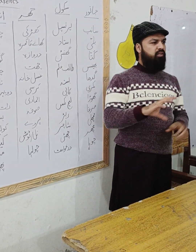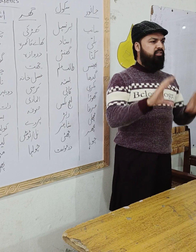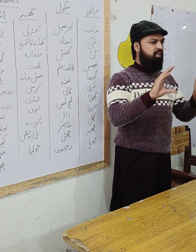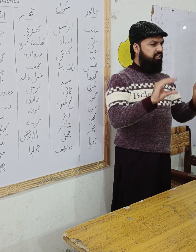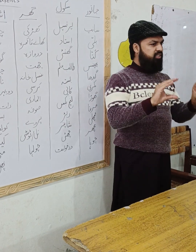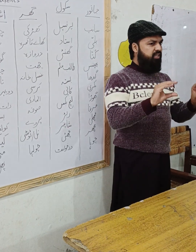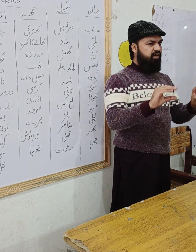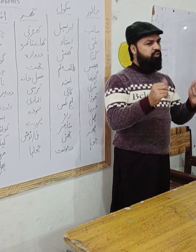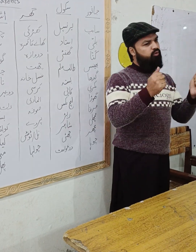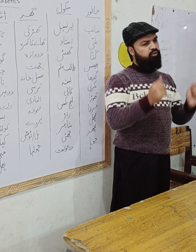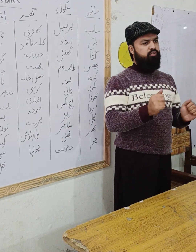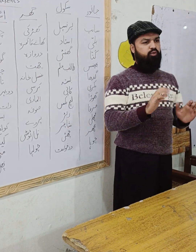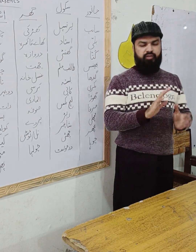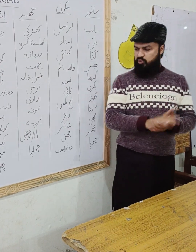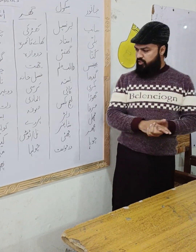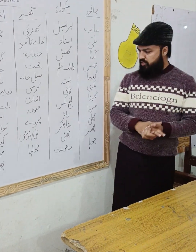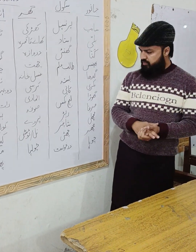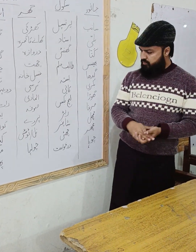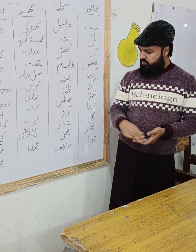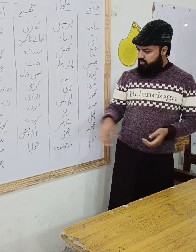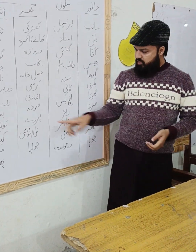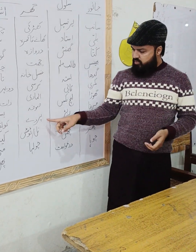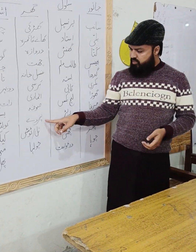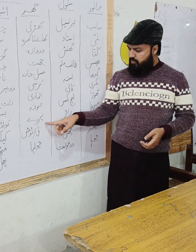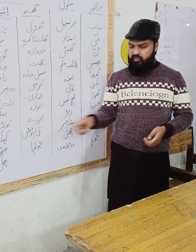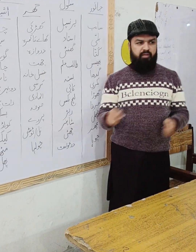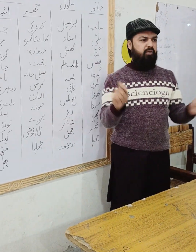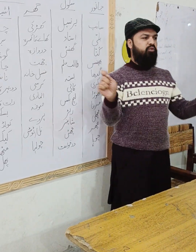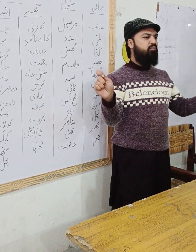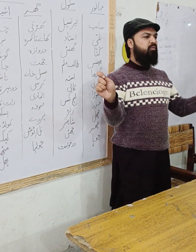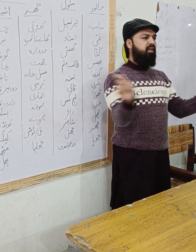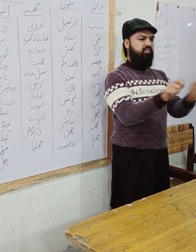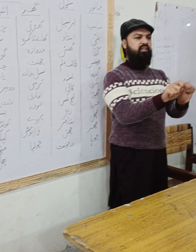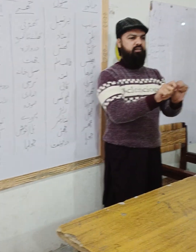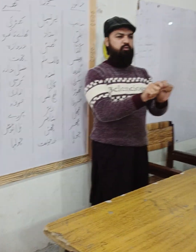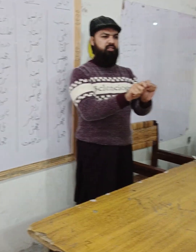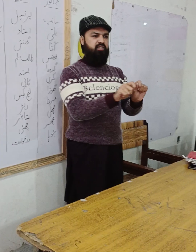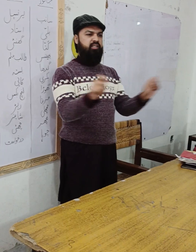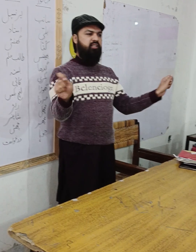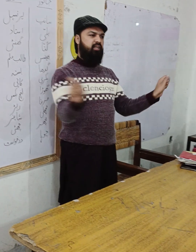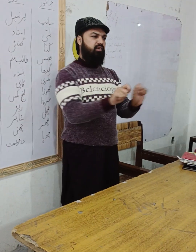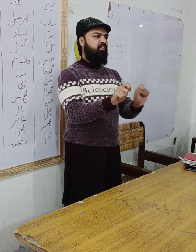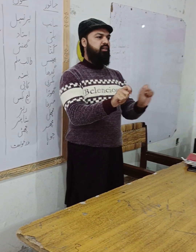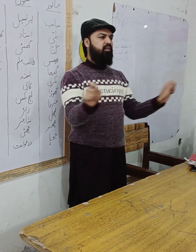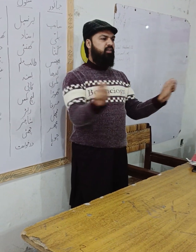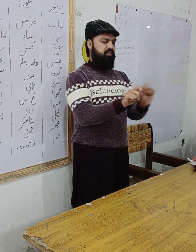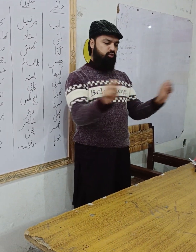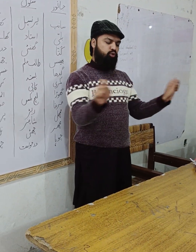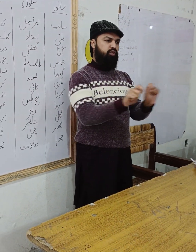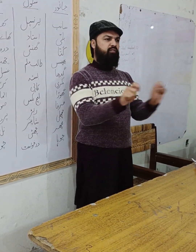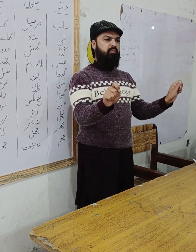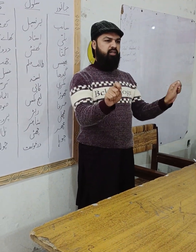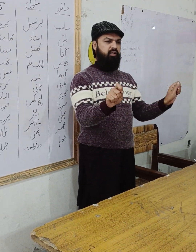साथ ऐसे करेंगे तो वो सोफे का हो जाएगा। इस तरह पर्दे हैं, पर्दों को मुंह में ऐसे करके वो बंद किया जाता है, इसको 2 दफ़ा आपने करना है।